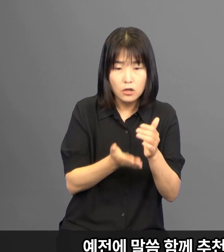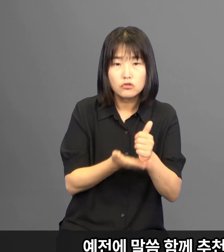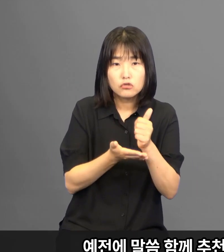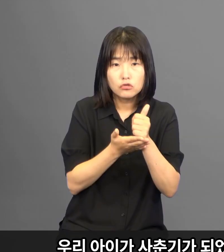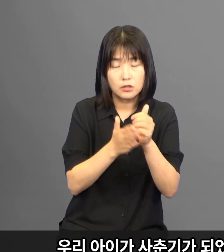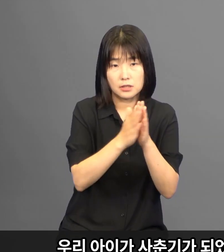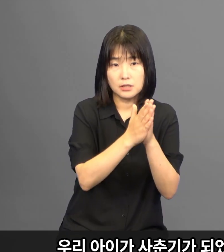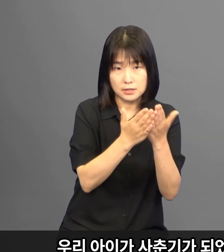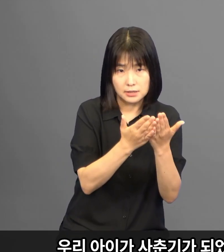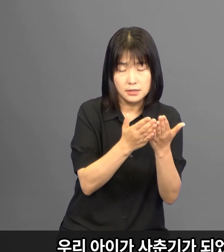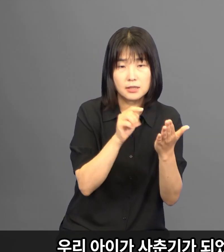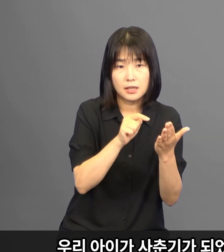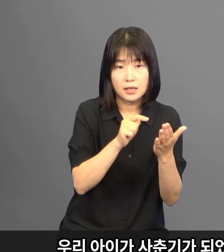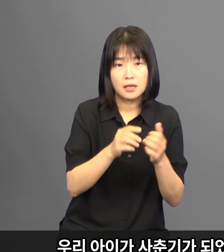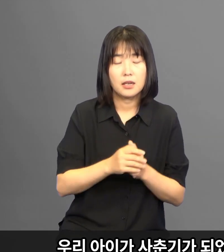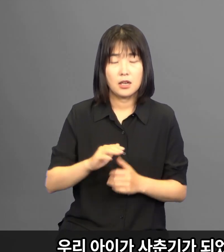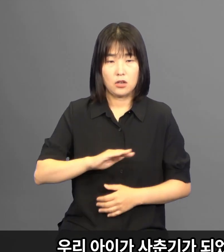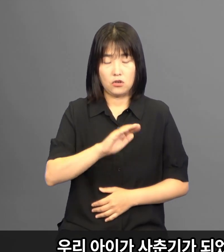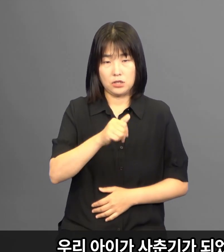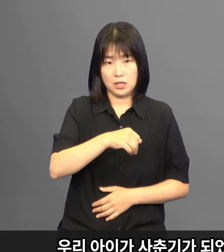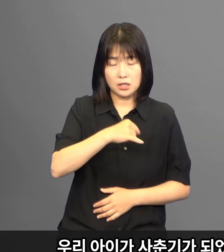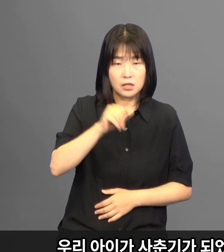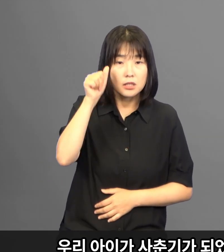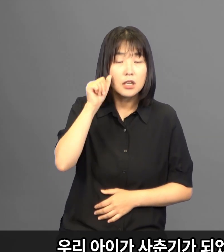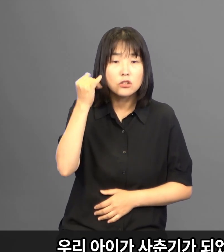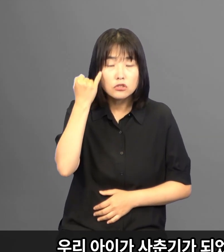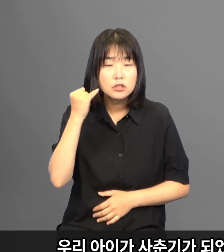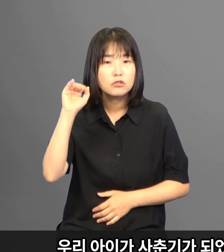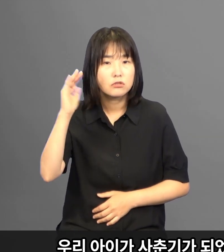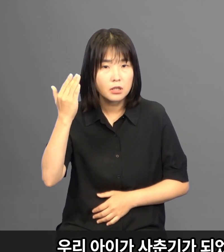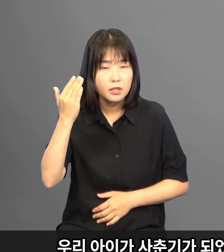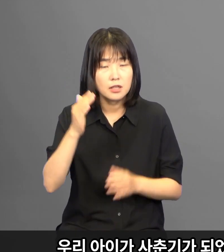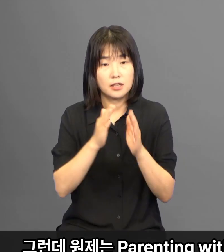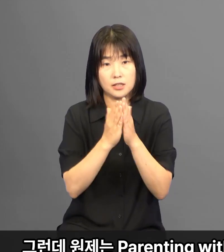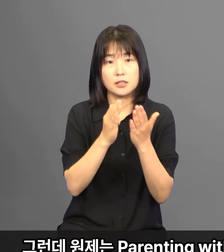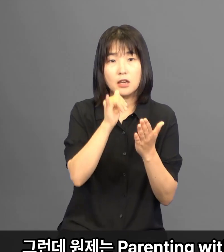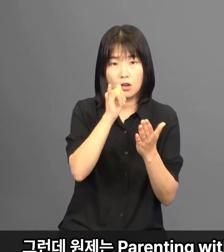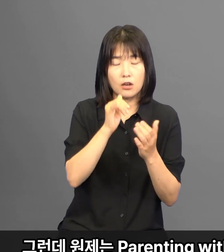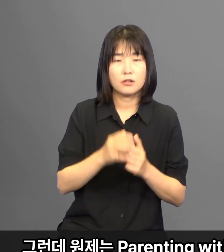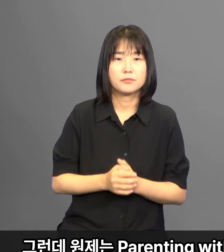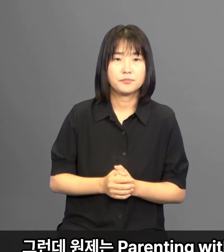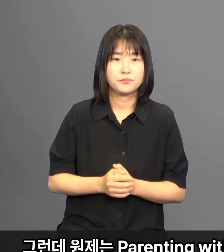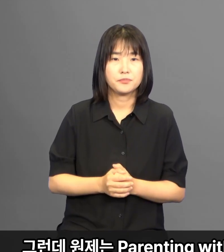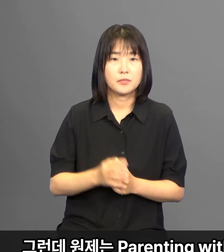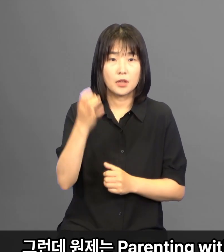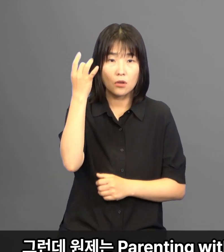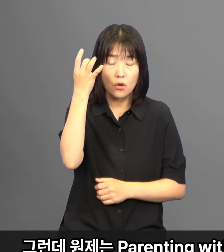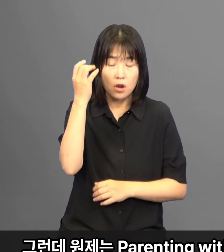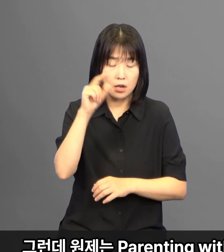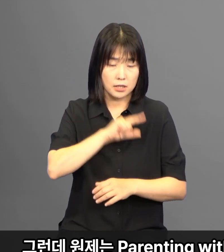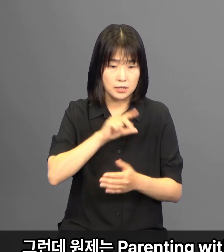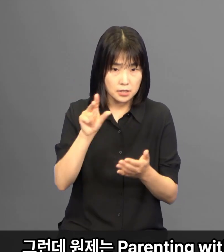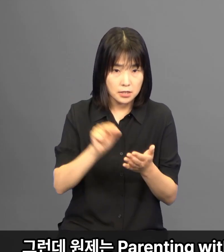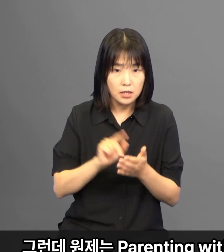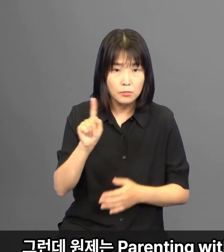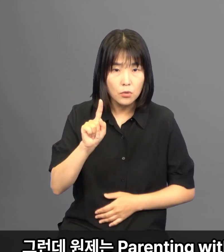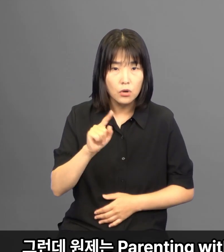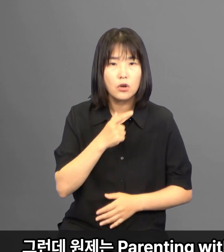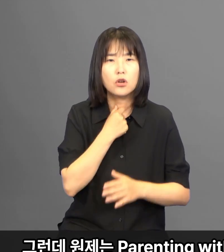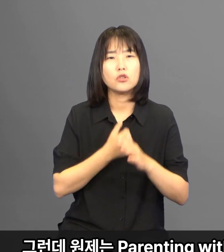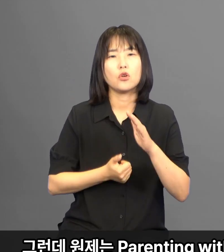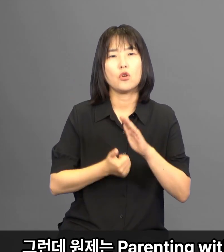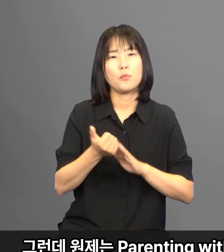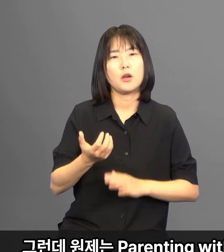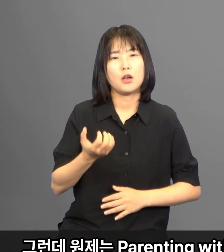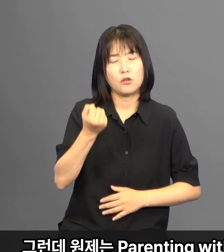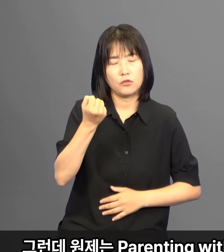발간하는 우리 아이가 사춘기가 되었다는 책이 있습니다. 이 책이에요. 근데 원제는 Parenting with Hope, 소망으로